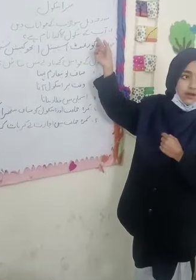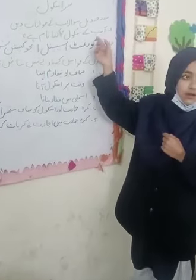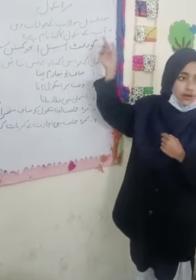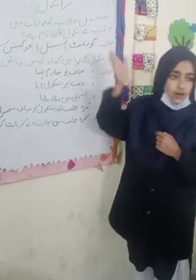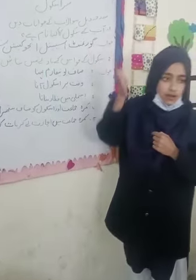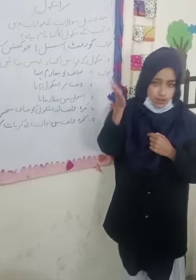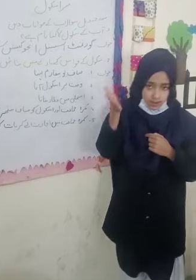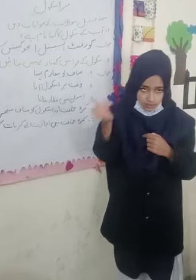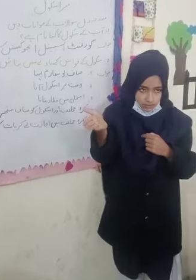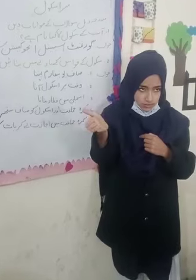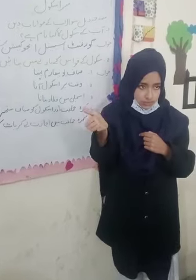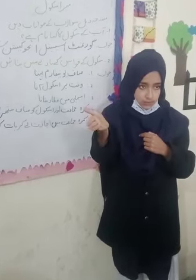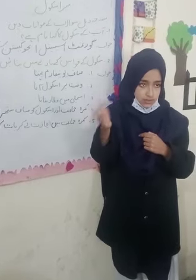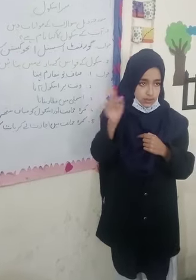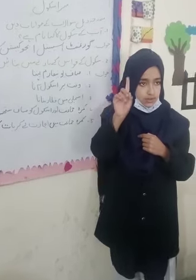सवाल नंबर एक है, आप